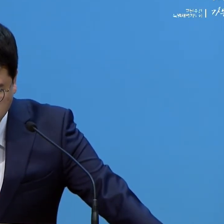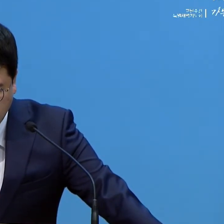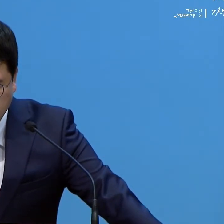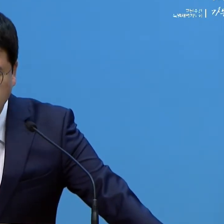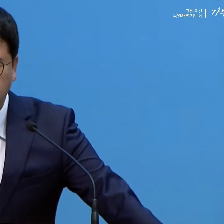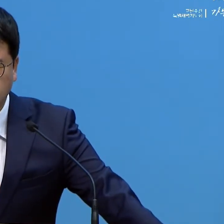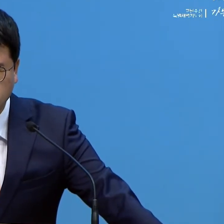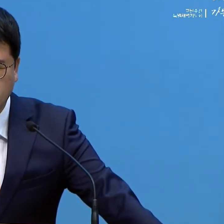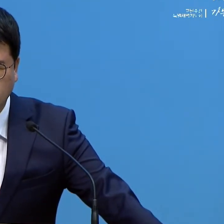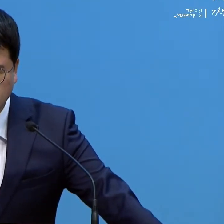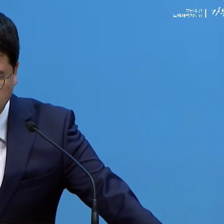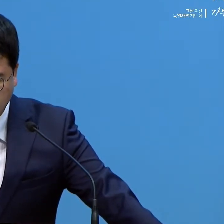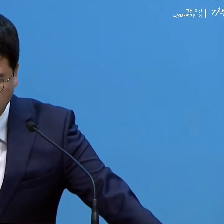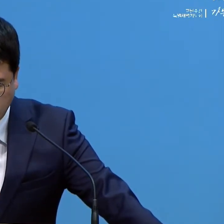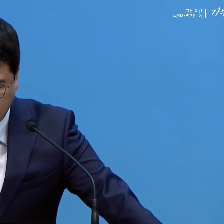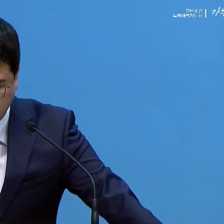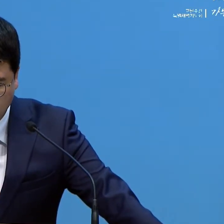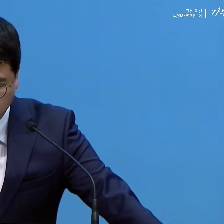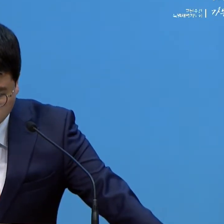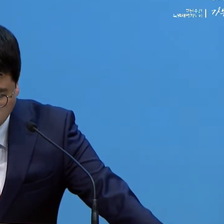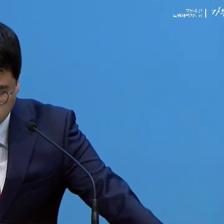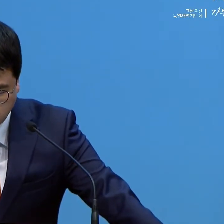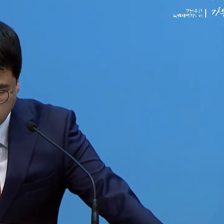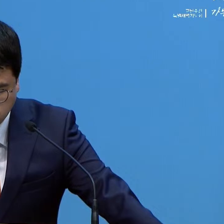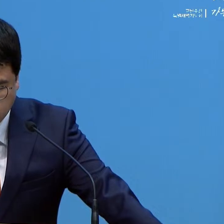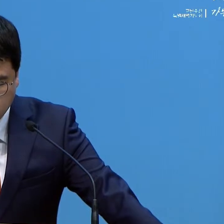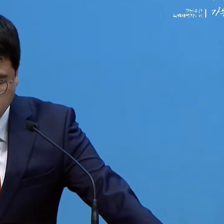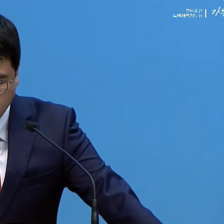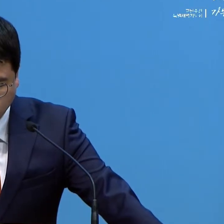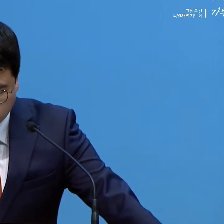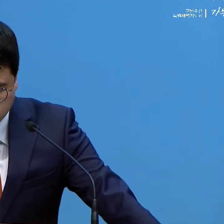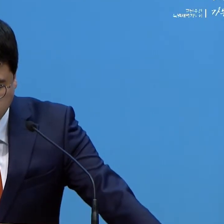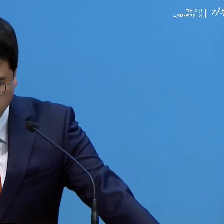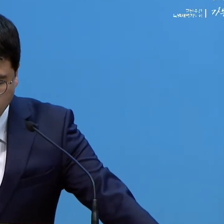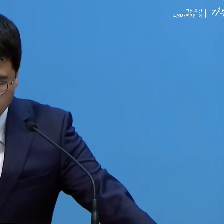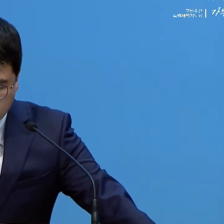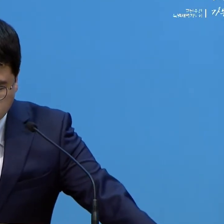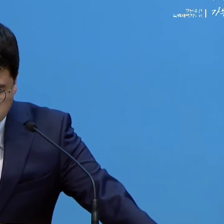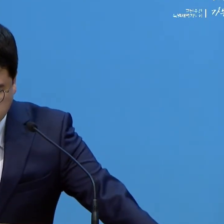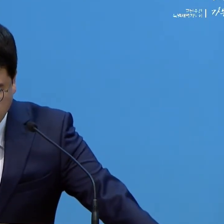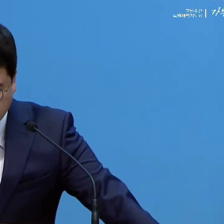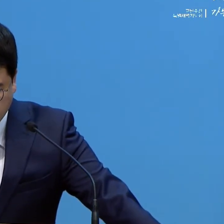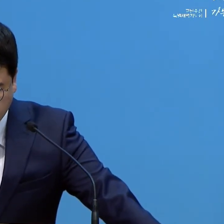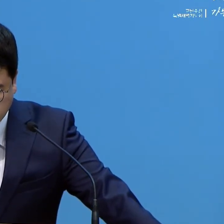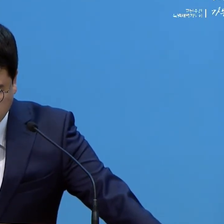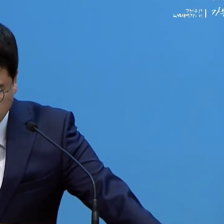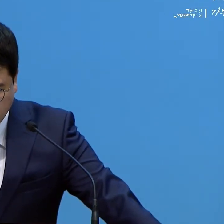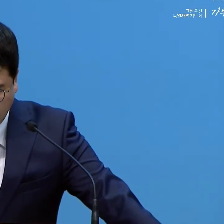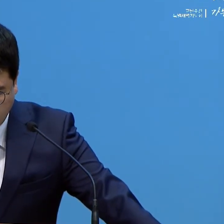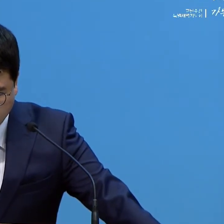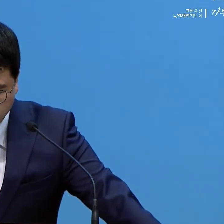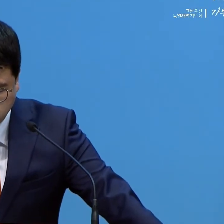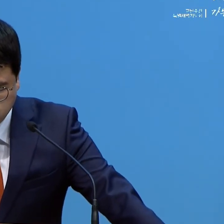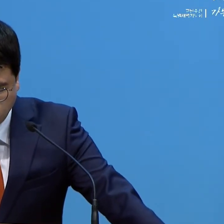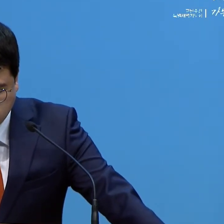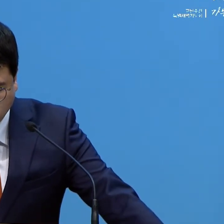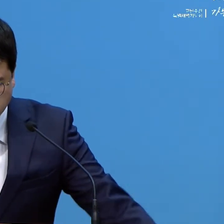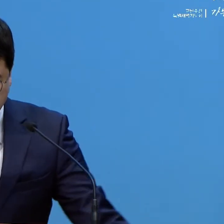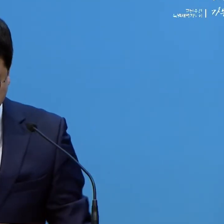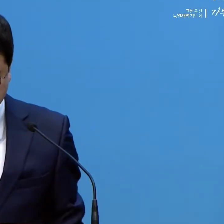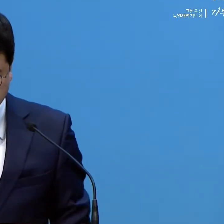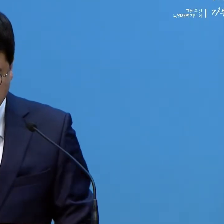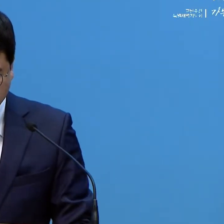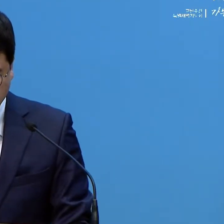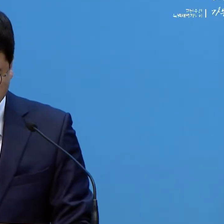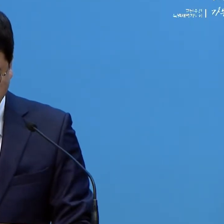쫓아 승리하는 인생 되게 하여 주시옵소서. 오늘 이 새벽도 십자가 은혜에 잠기는 날 되게 하여 주옵시고, 이 모든